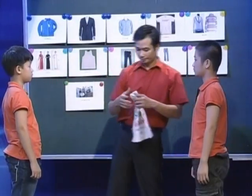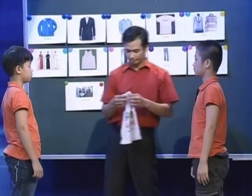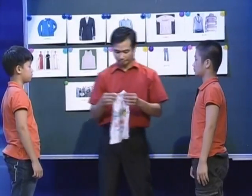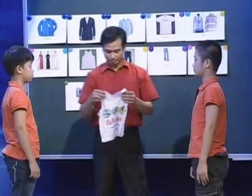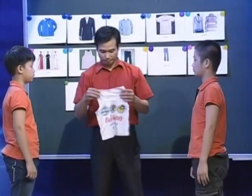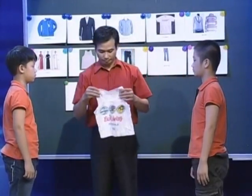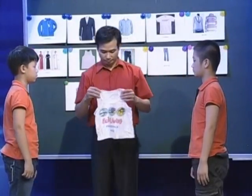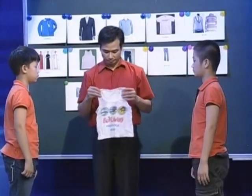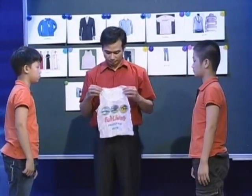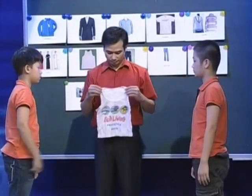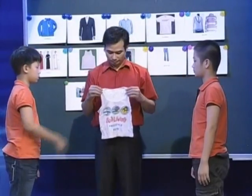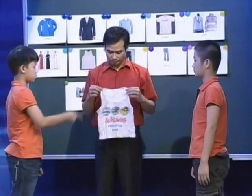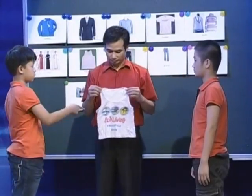Một bạn sẽ hỏi và một bạn sẽ trả lời nhé.